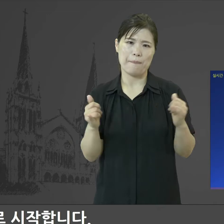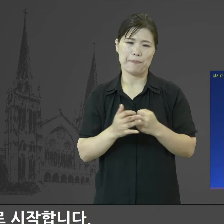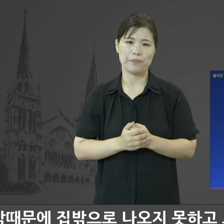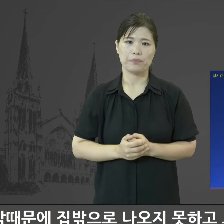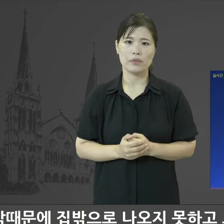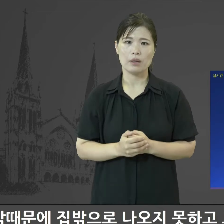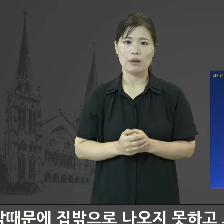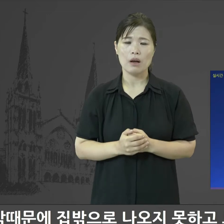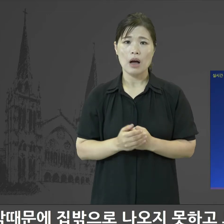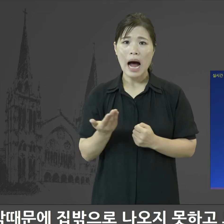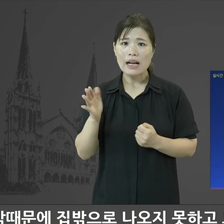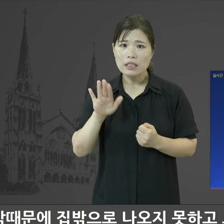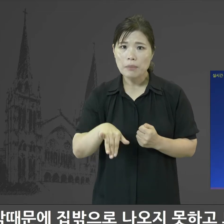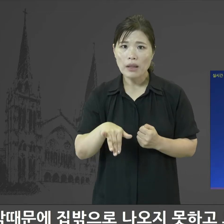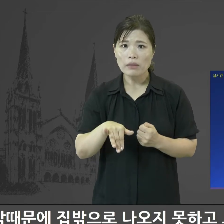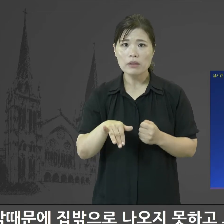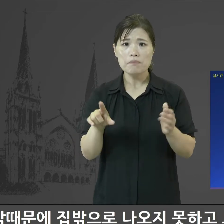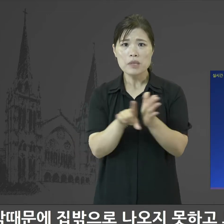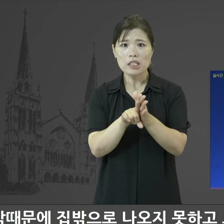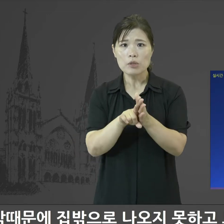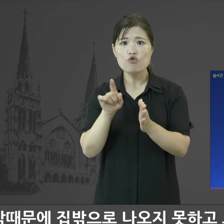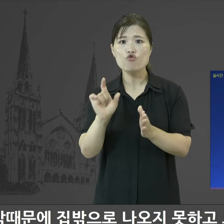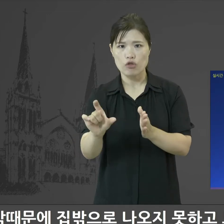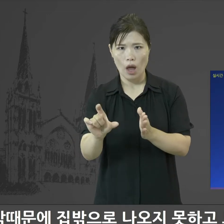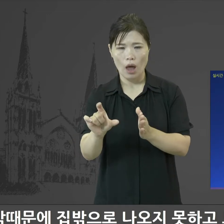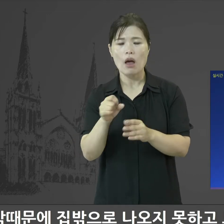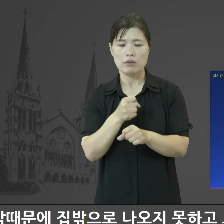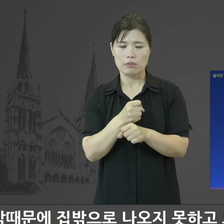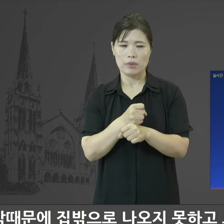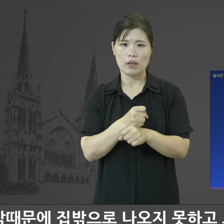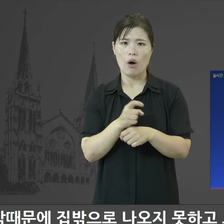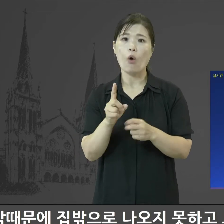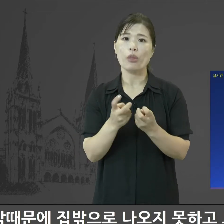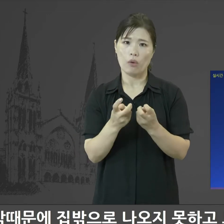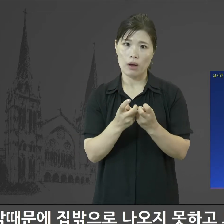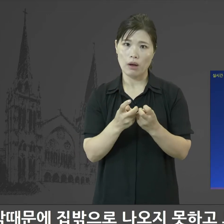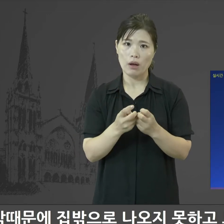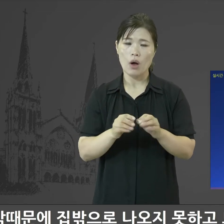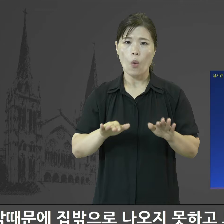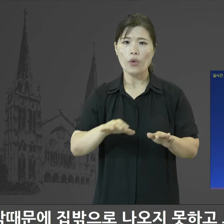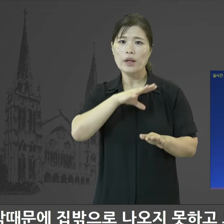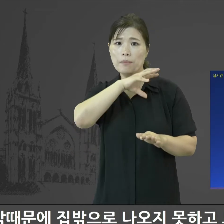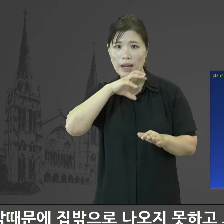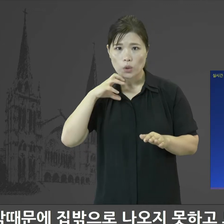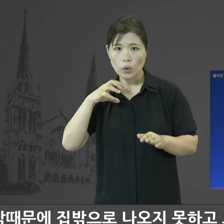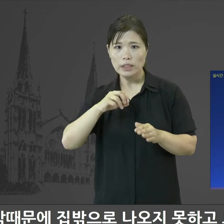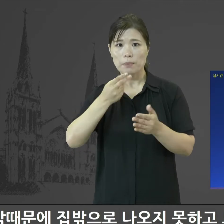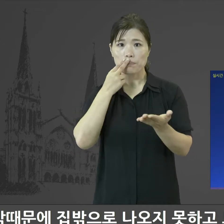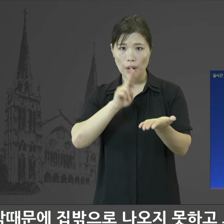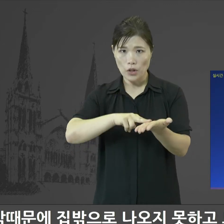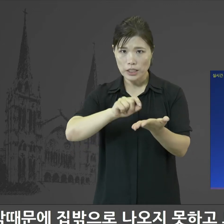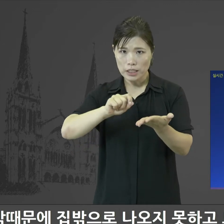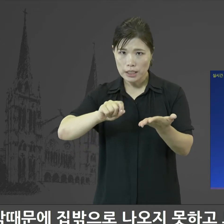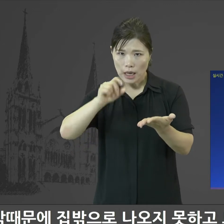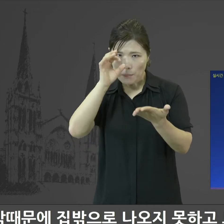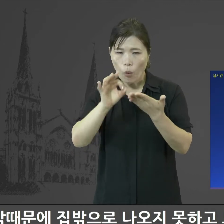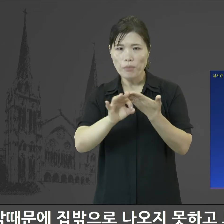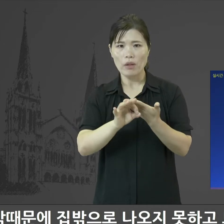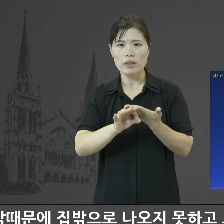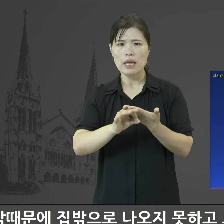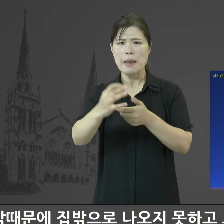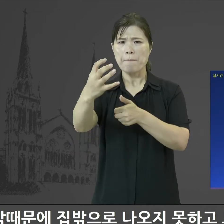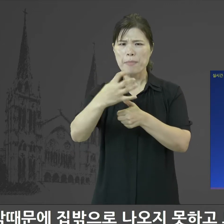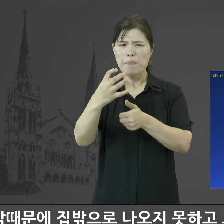어떻게 그 믿음을 굳게 할 수 있겠습니까? 오늘 베드로는 서신에서 핍박받는